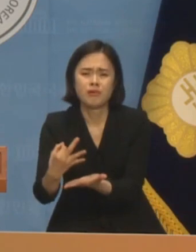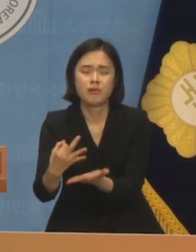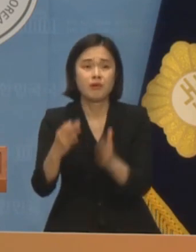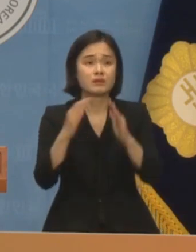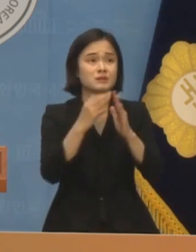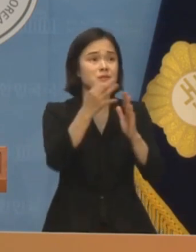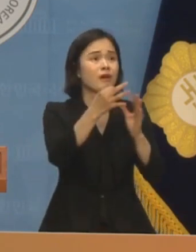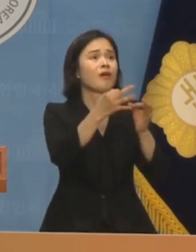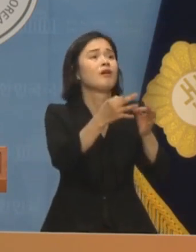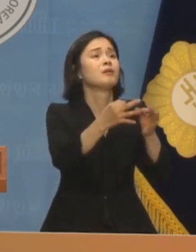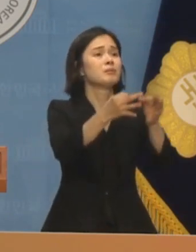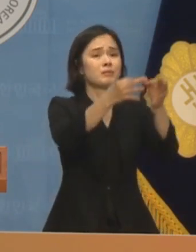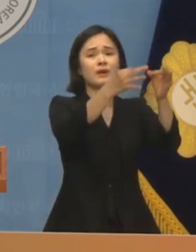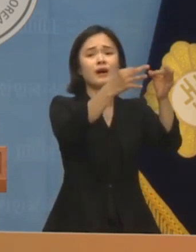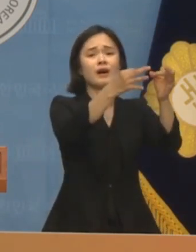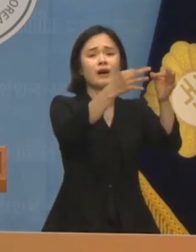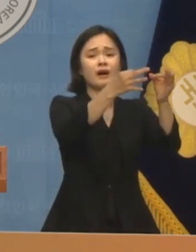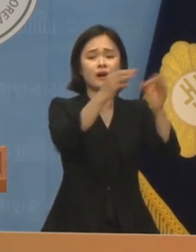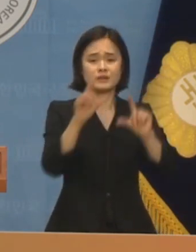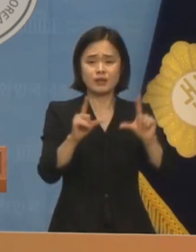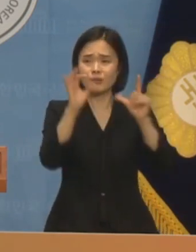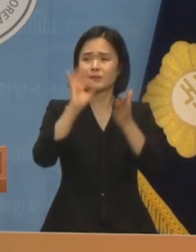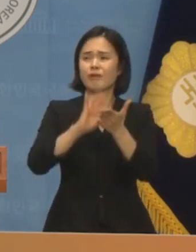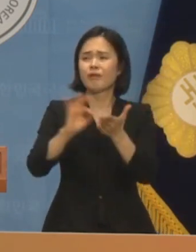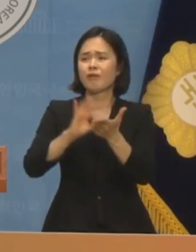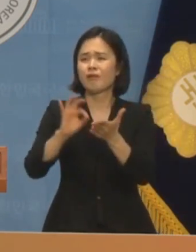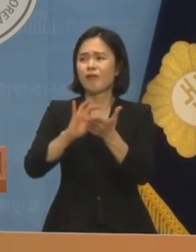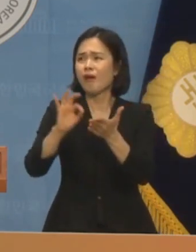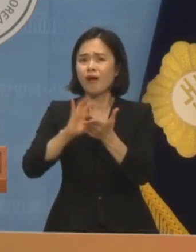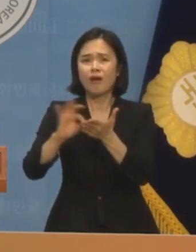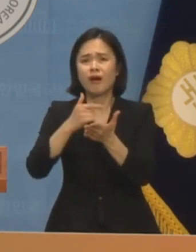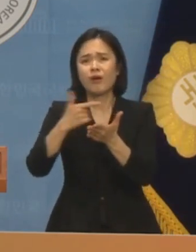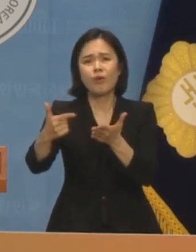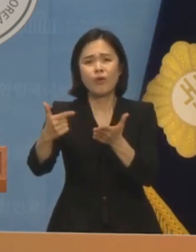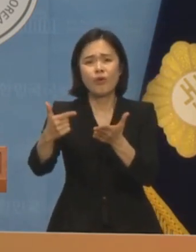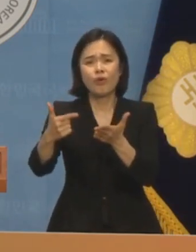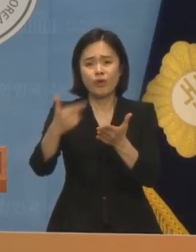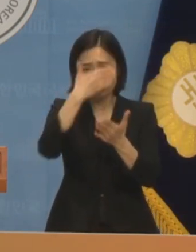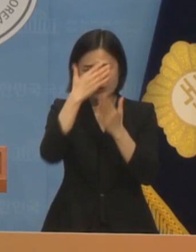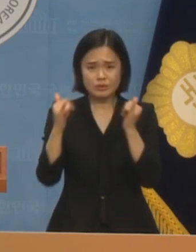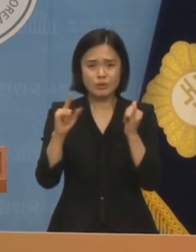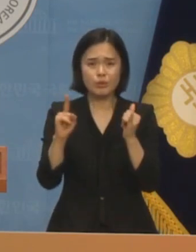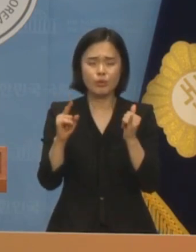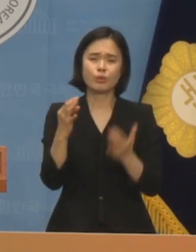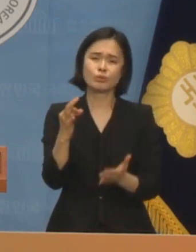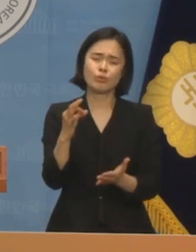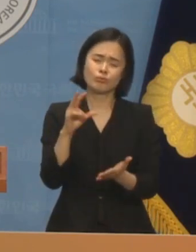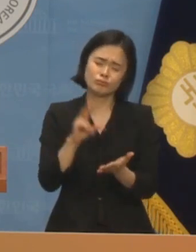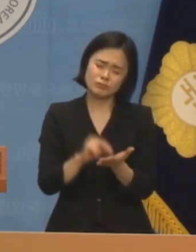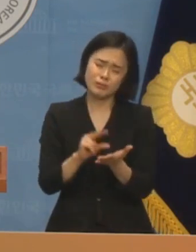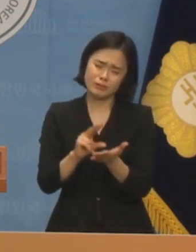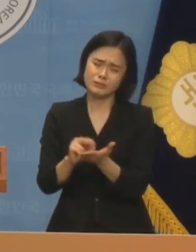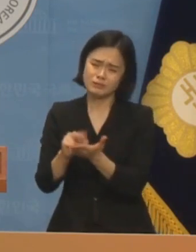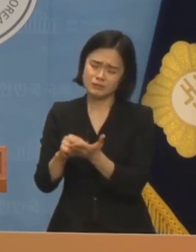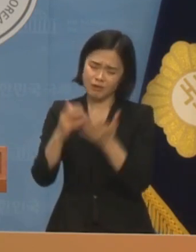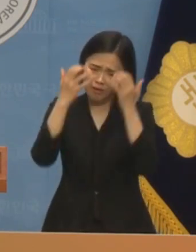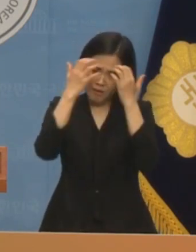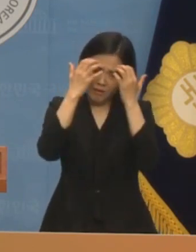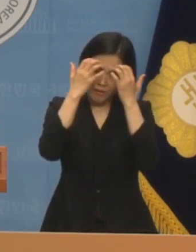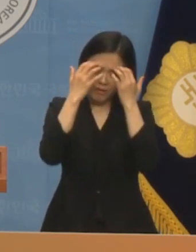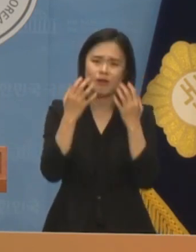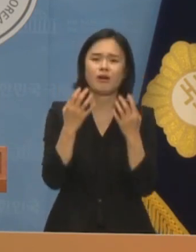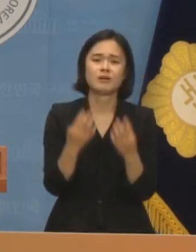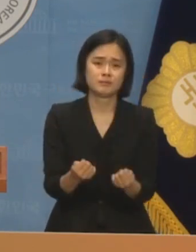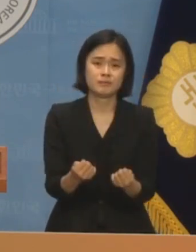높아지는 생활비 등 청년들은 계속해서 경제적 문제에 직면하게 됩니다. 현재